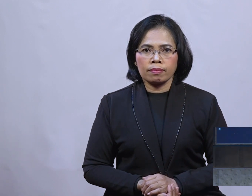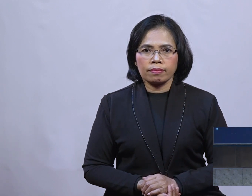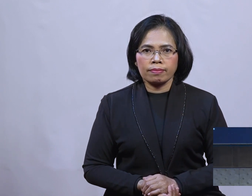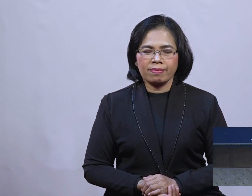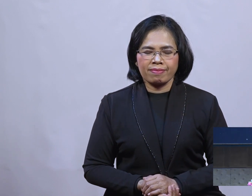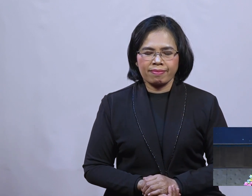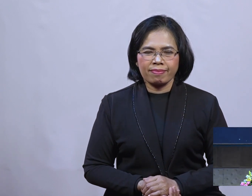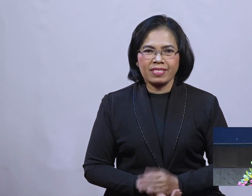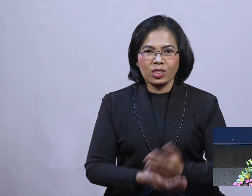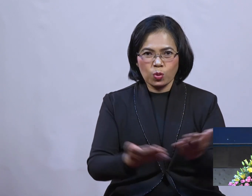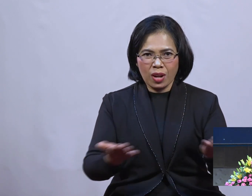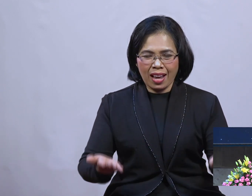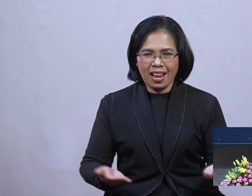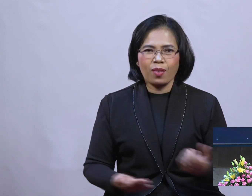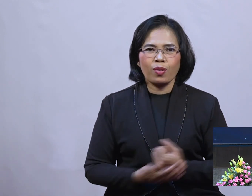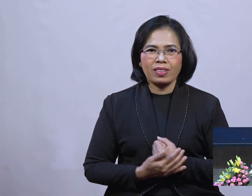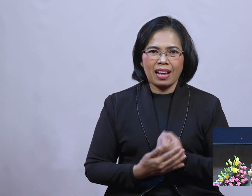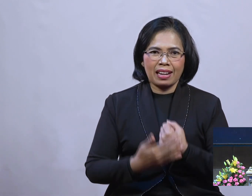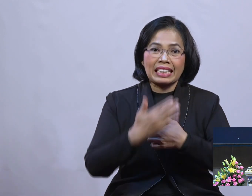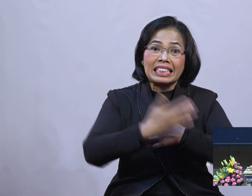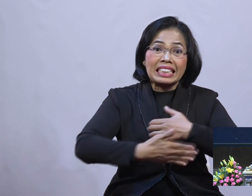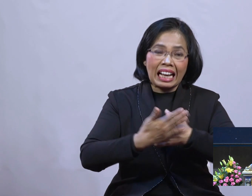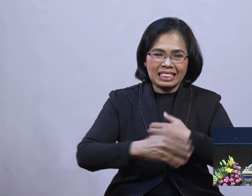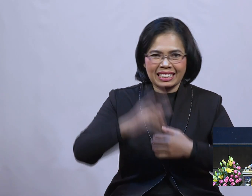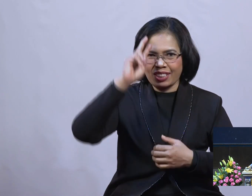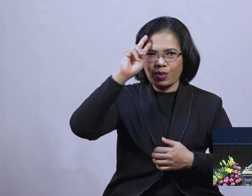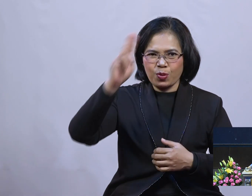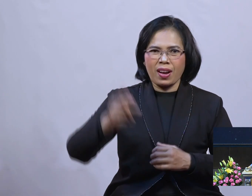hai saudaraku yang kekasih dalam Tuhan